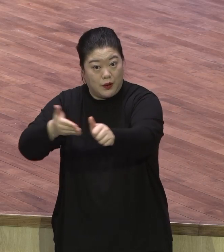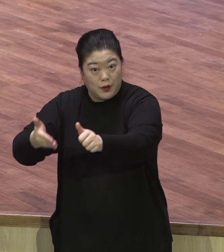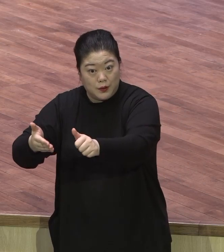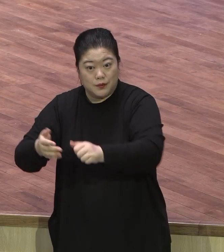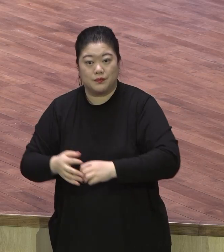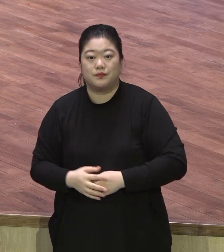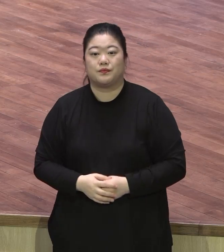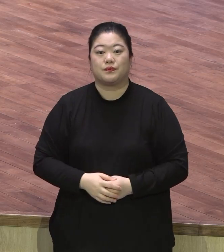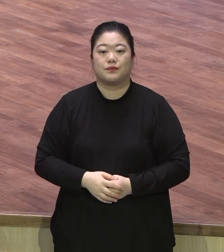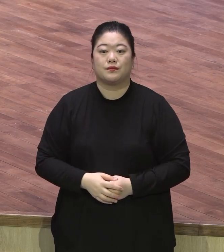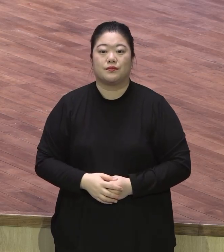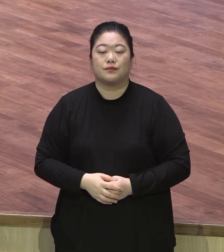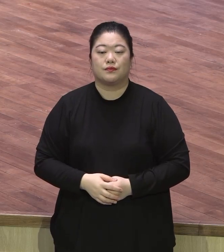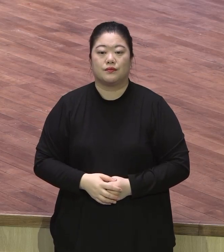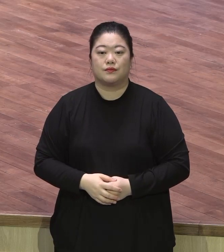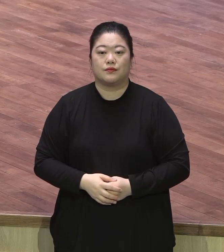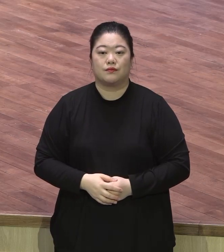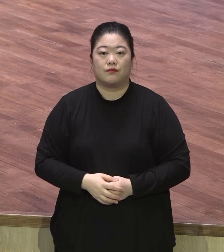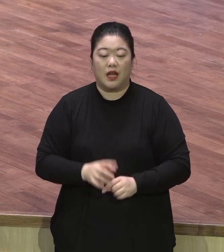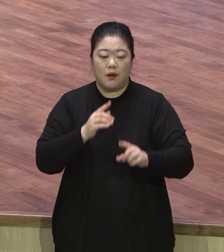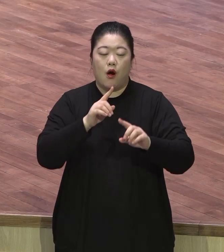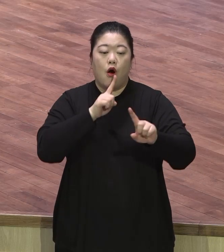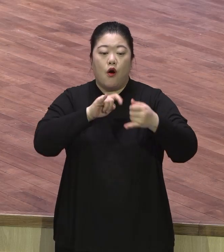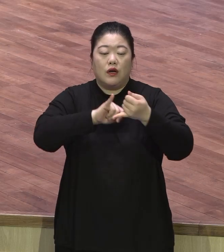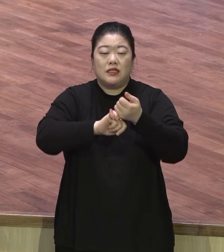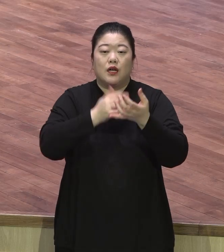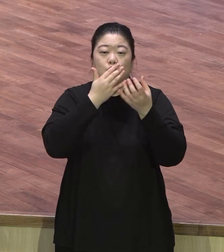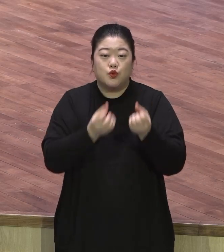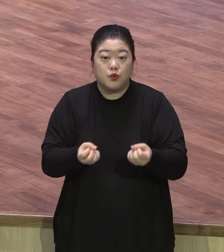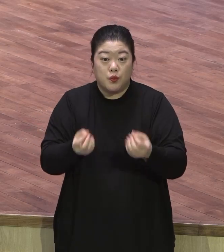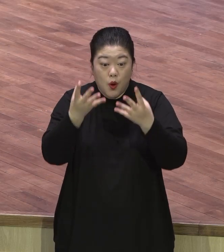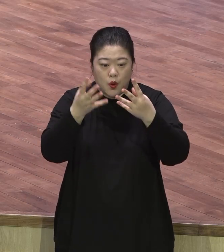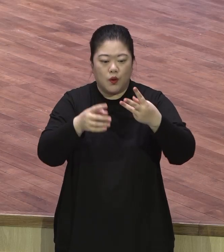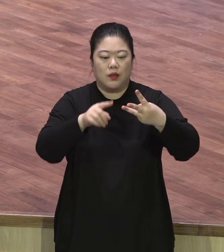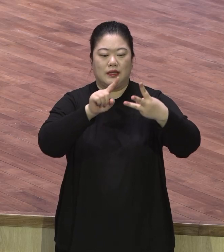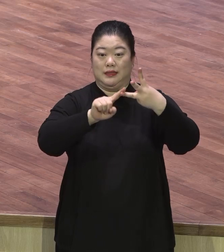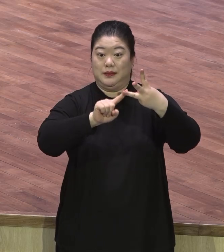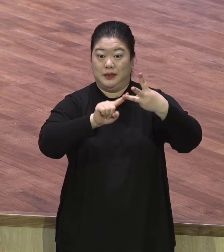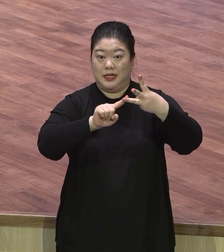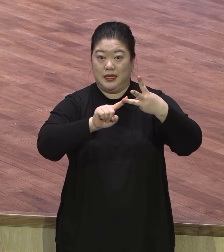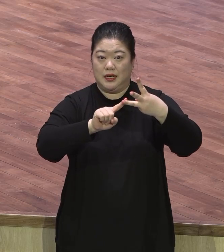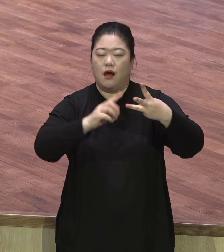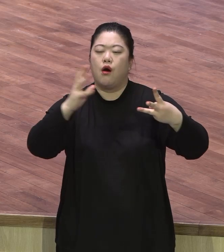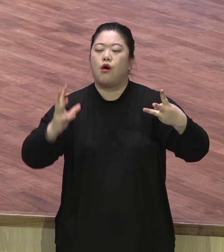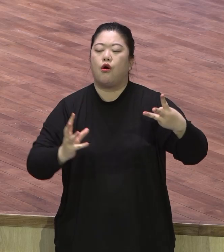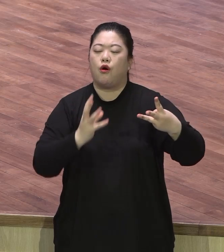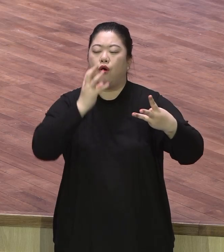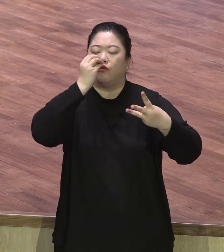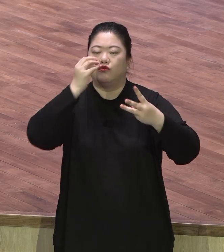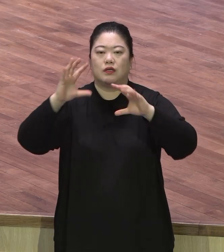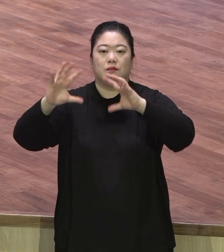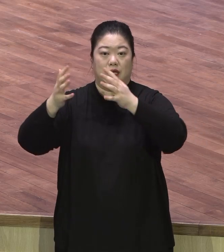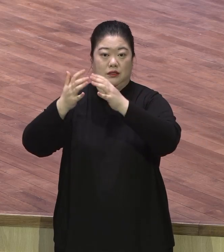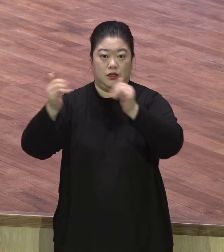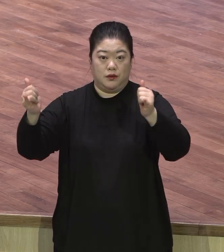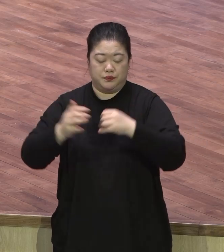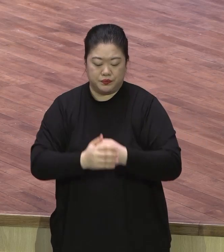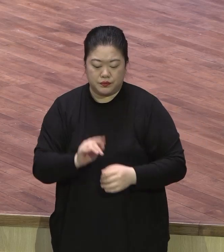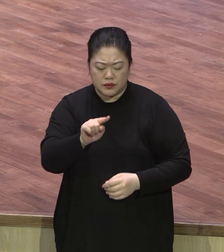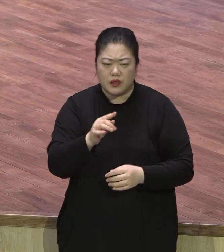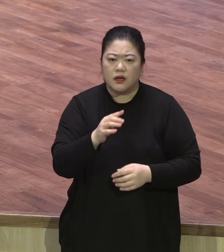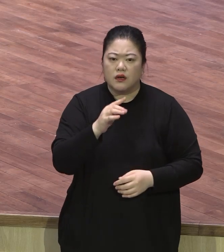번째 은약적 축복이 뭐냐 거룩한 백성이 된다는 것입니다 이 거룩하다 말은 성경에서 말하는 거룩이란 말은